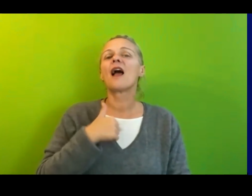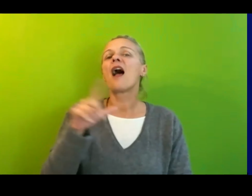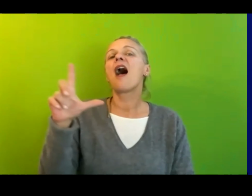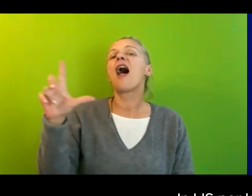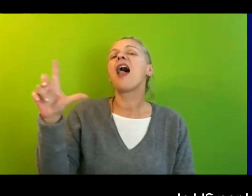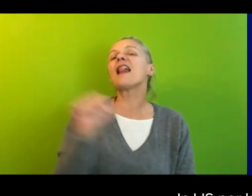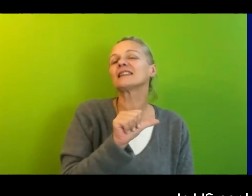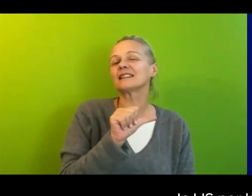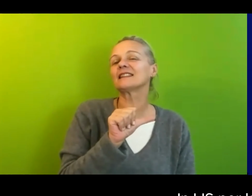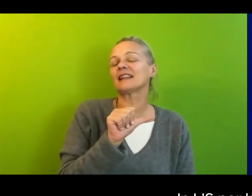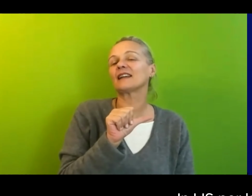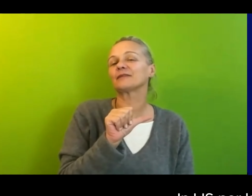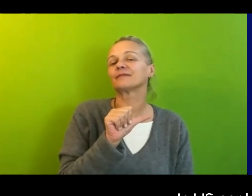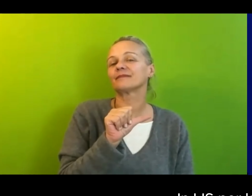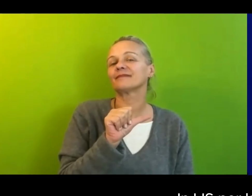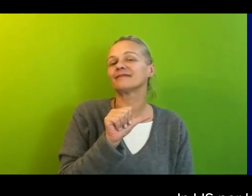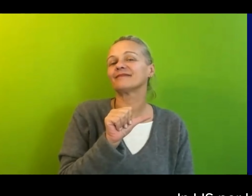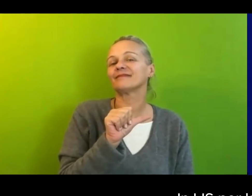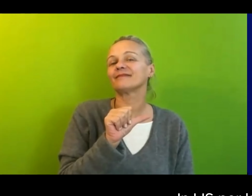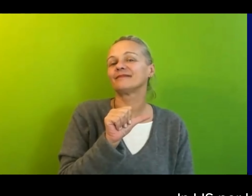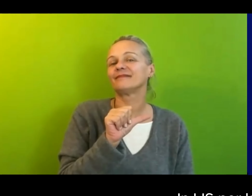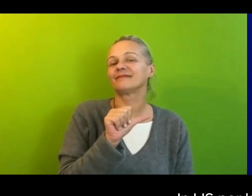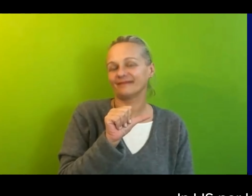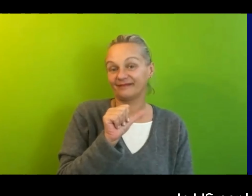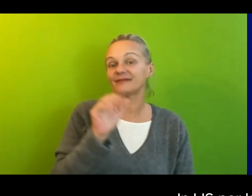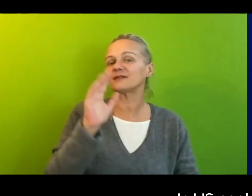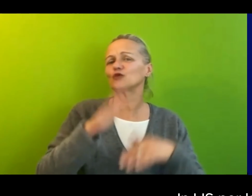vado al cinema. In LIS